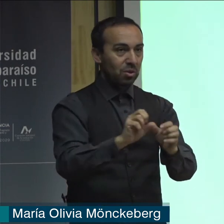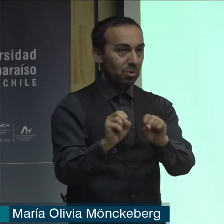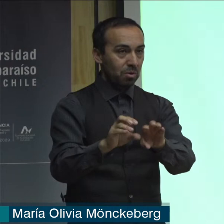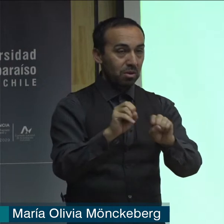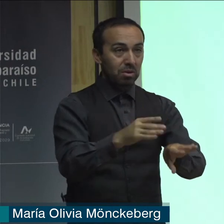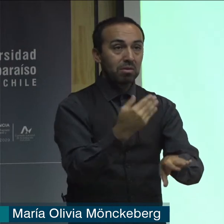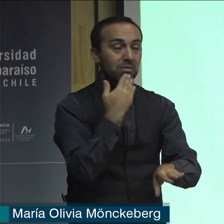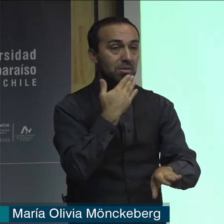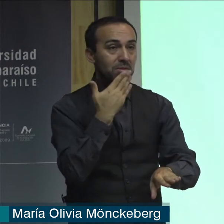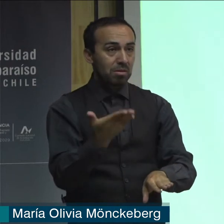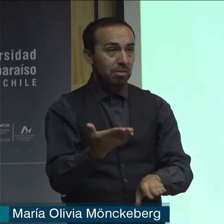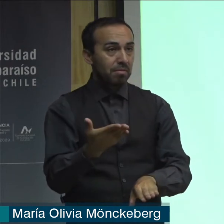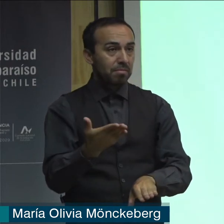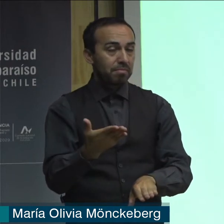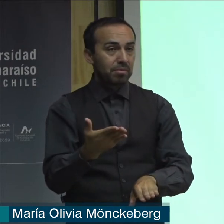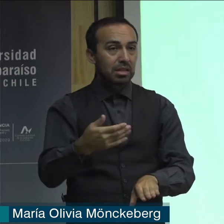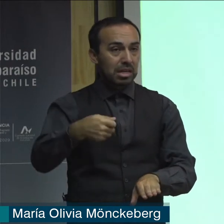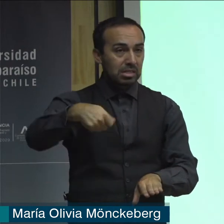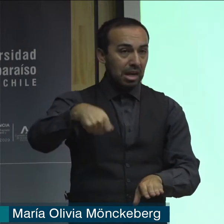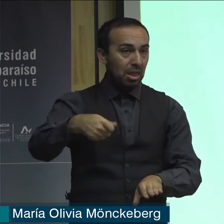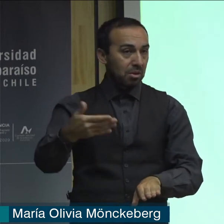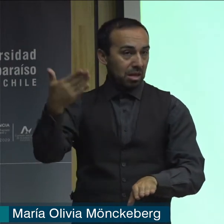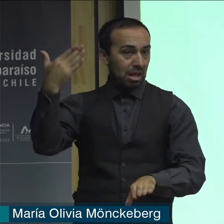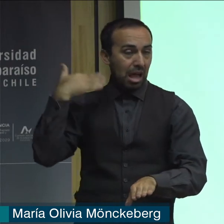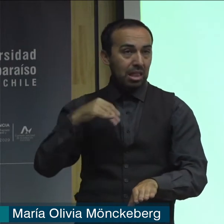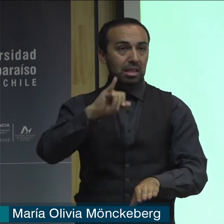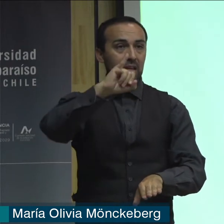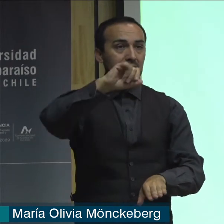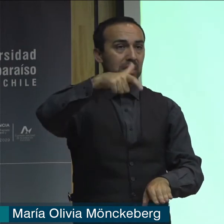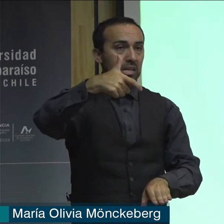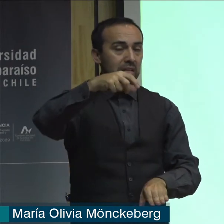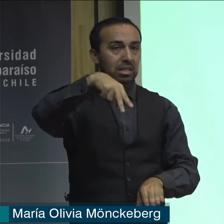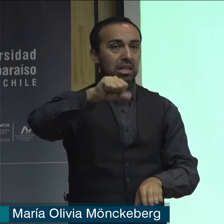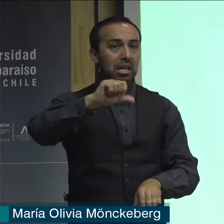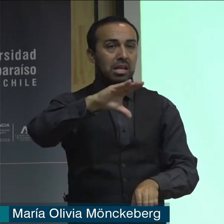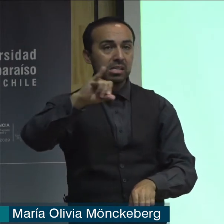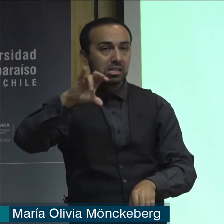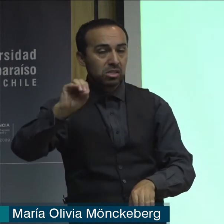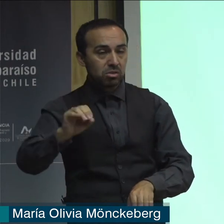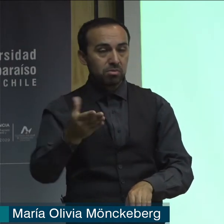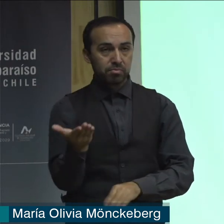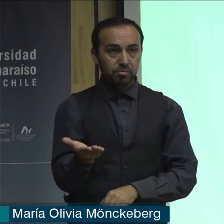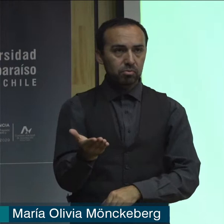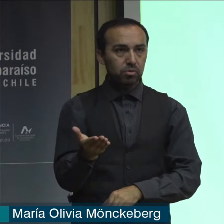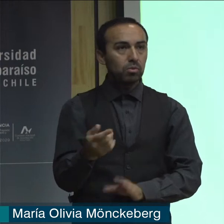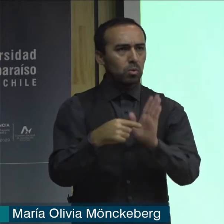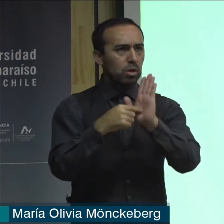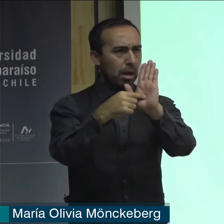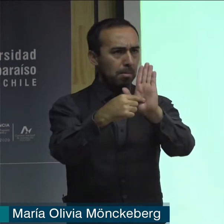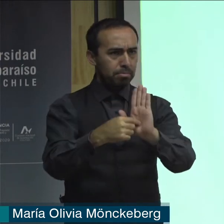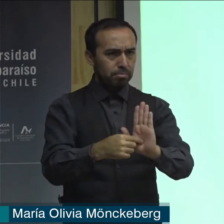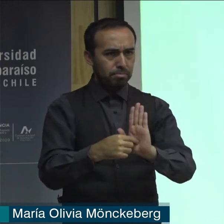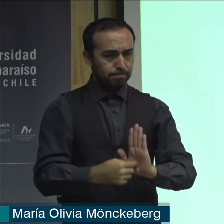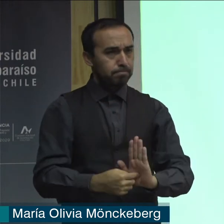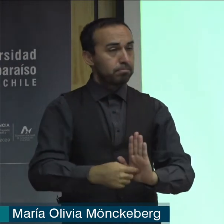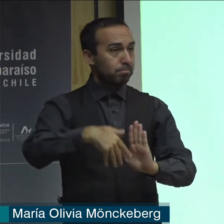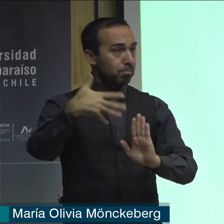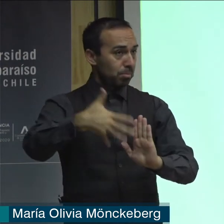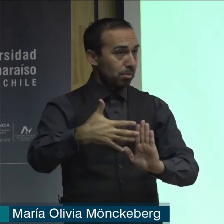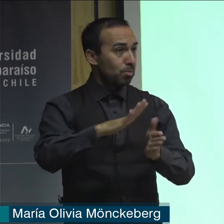senador Ignacio su boca fue una presentación bastante interesante con todos los conceptos particularmente